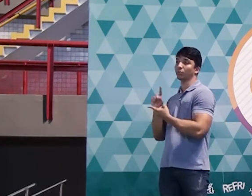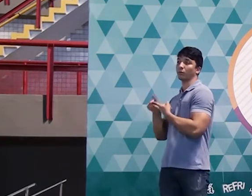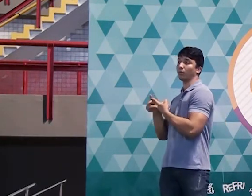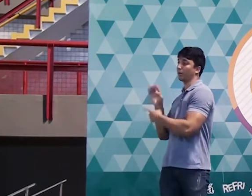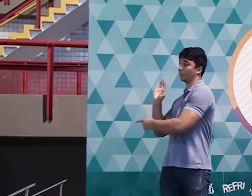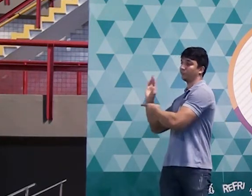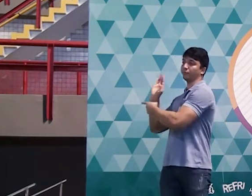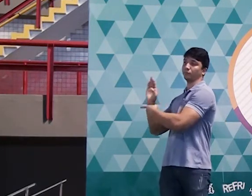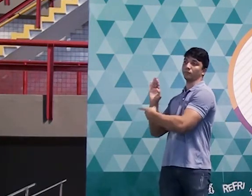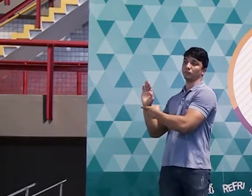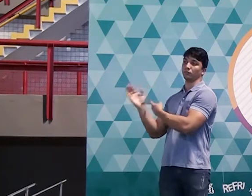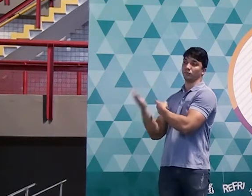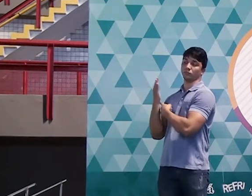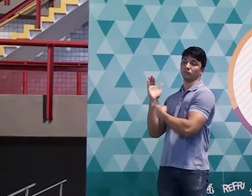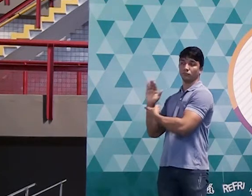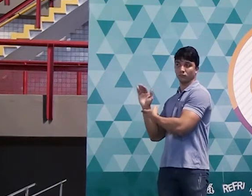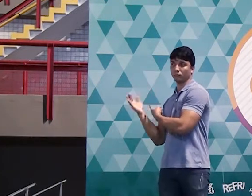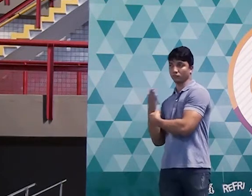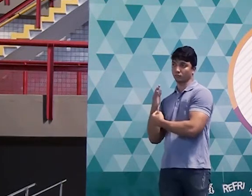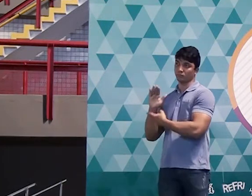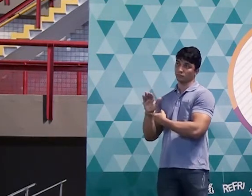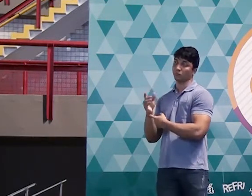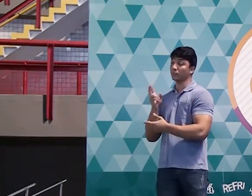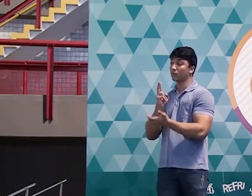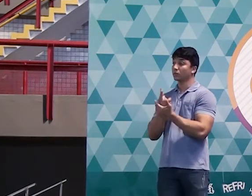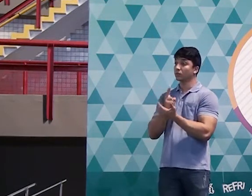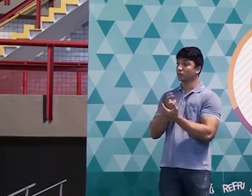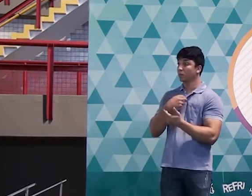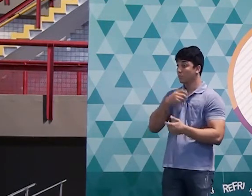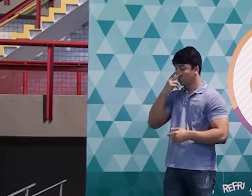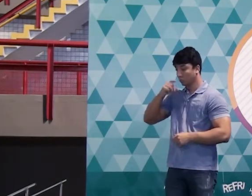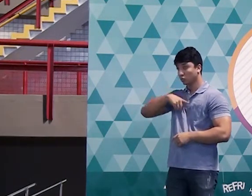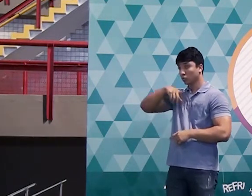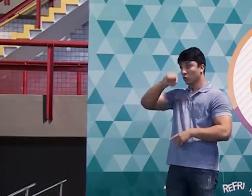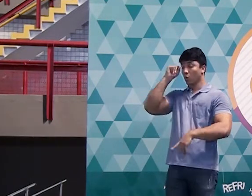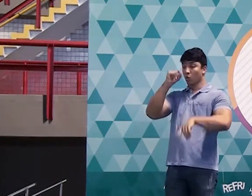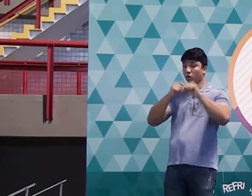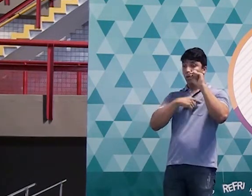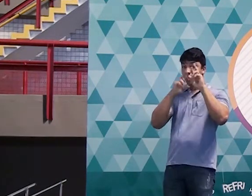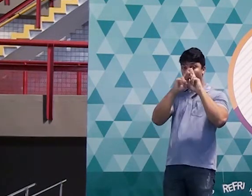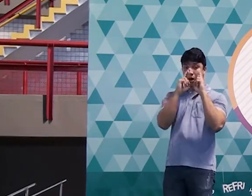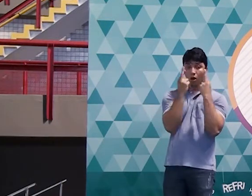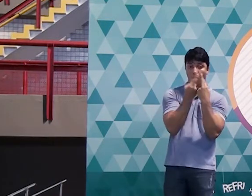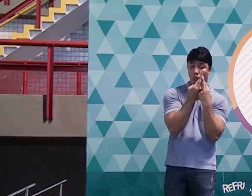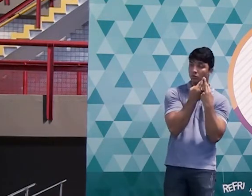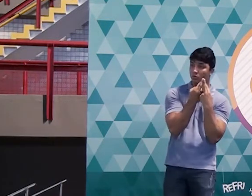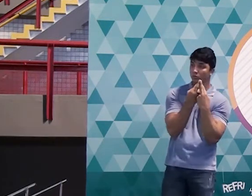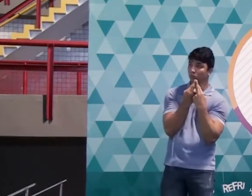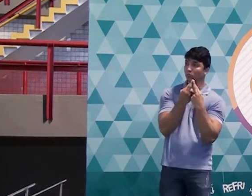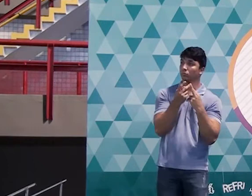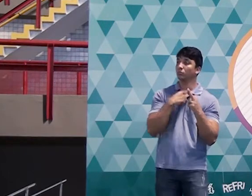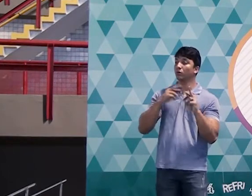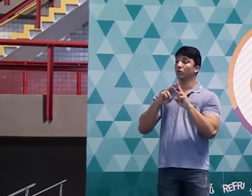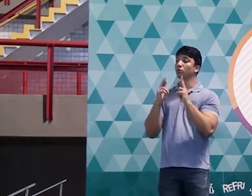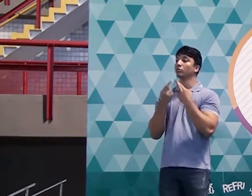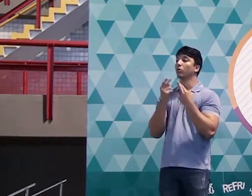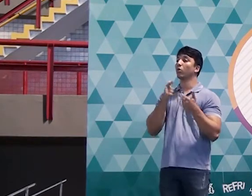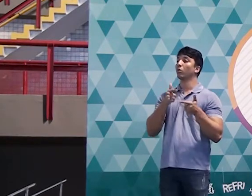você. E eu prometo que toda vez que for tomar uma decisão, vou fazer uma reunião. O nome da